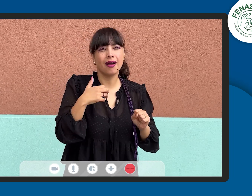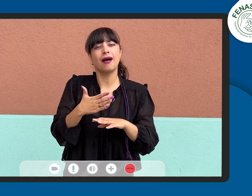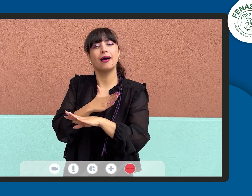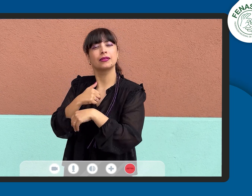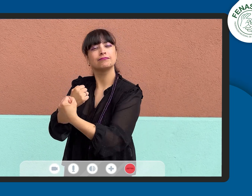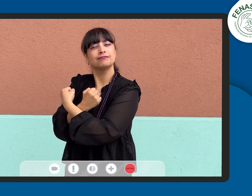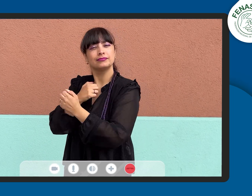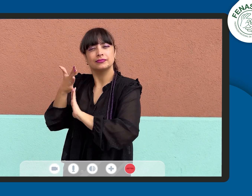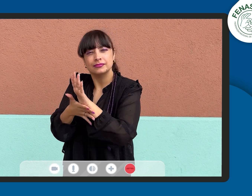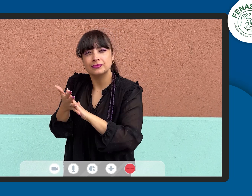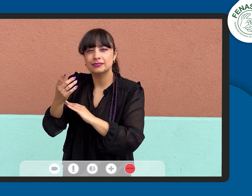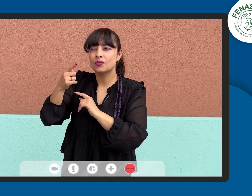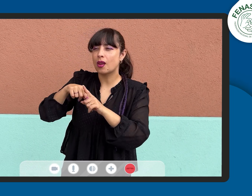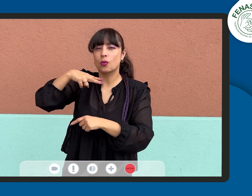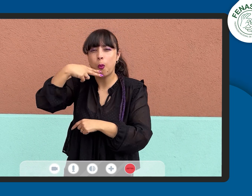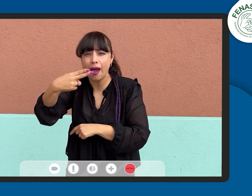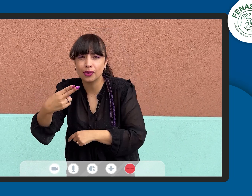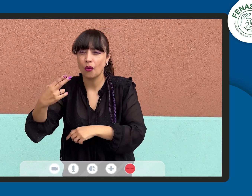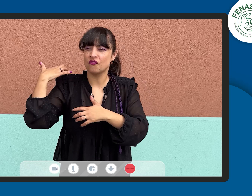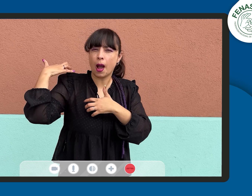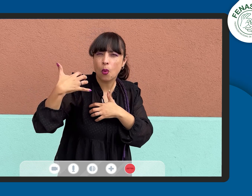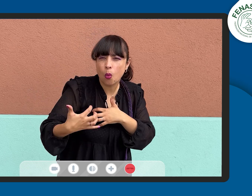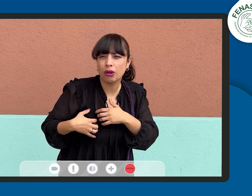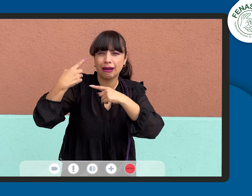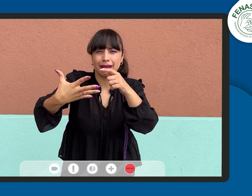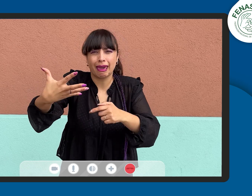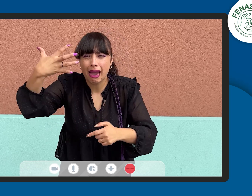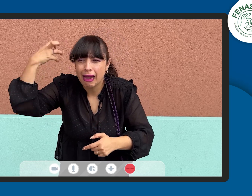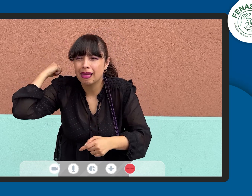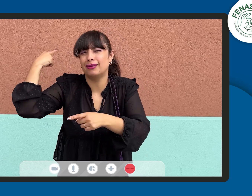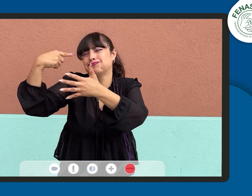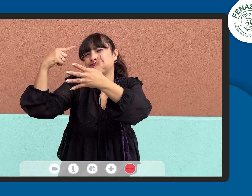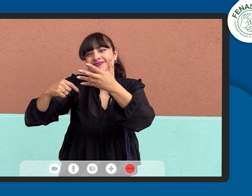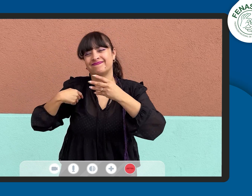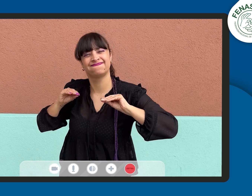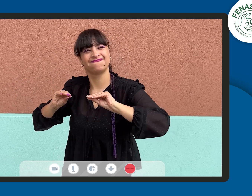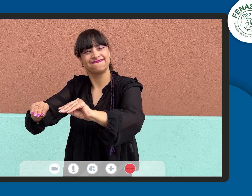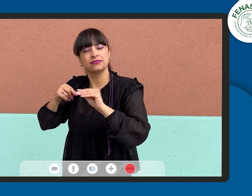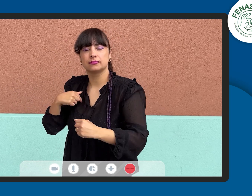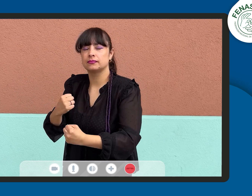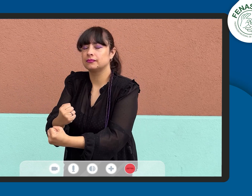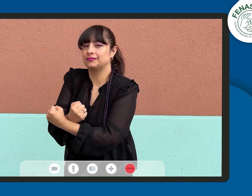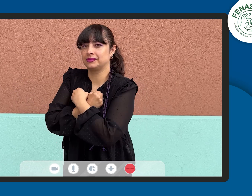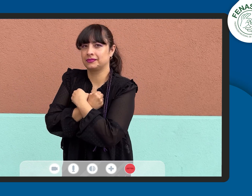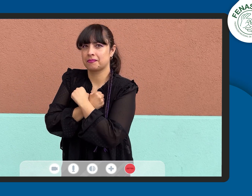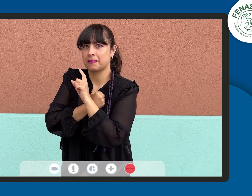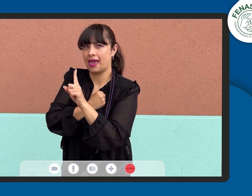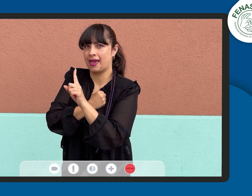habilidad. Desde siempre me han encantado las narraciones en lengua de señas, como los cuentos, las fábulas, las leyendas y demás.